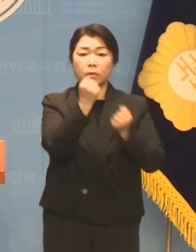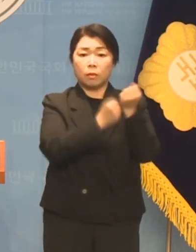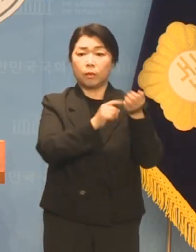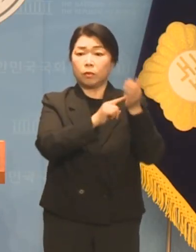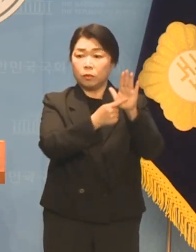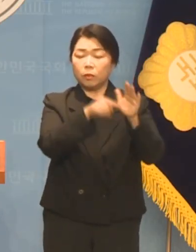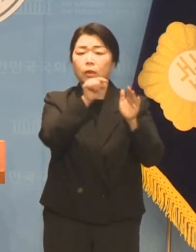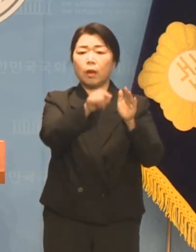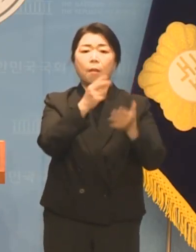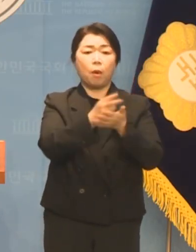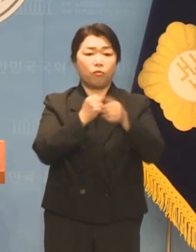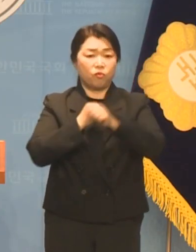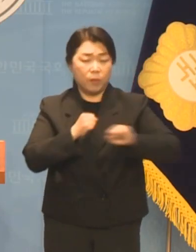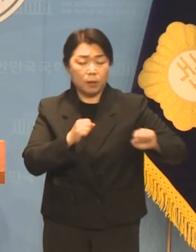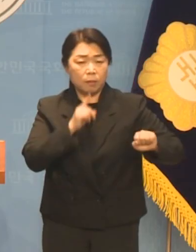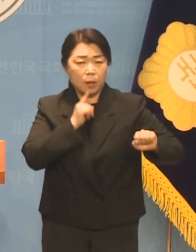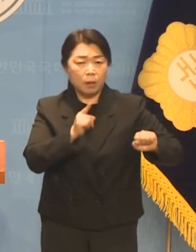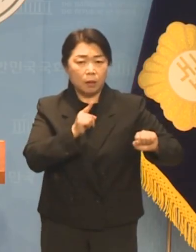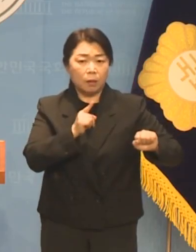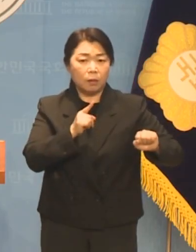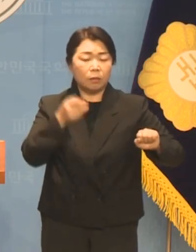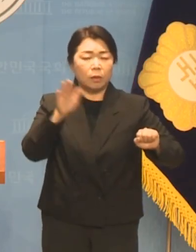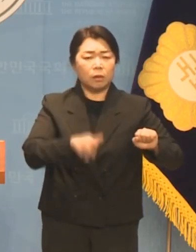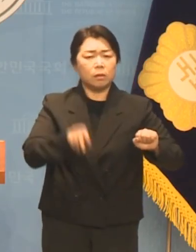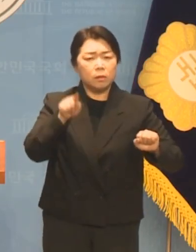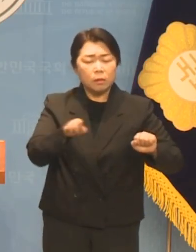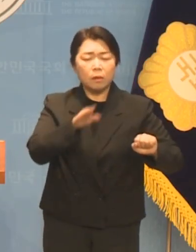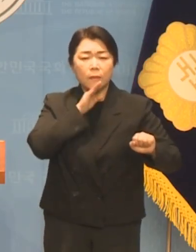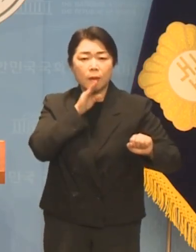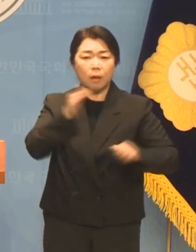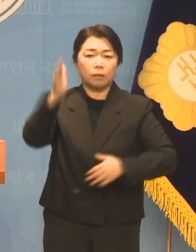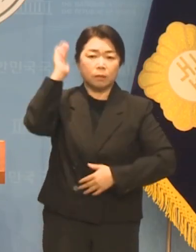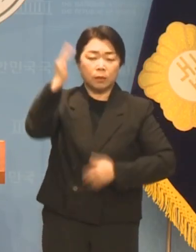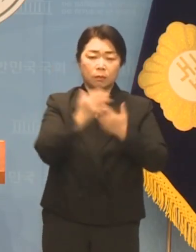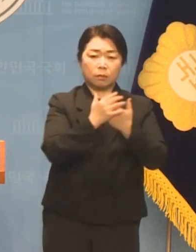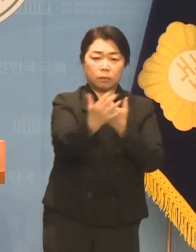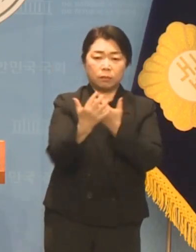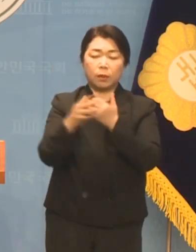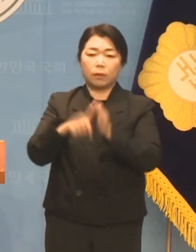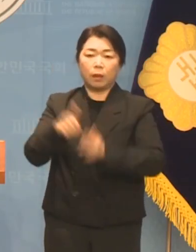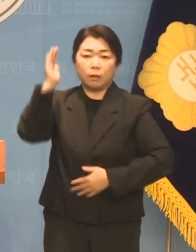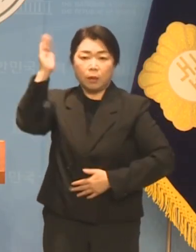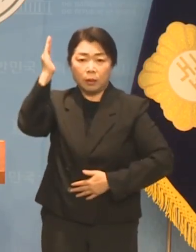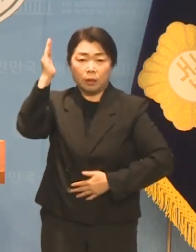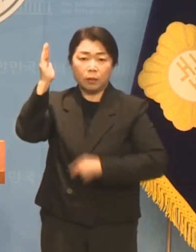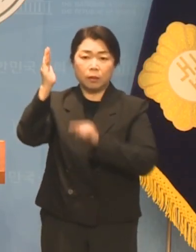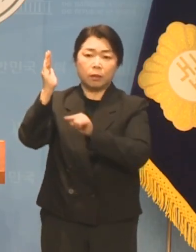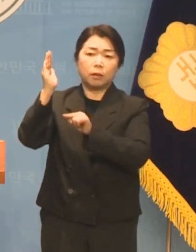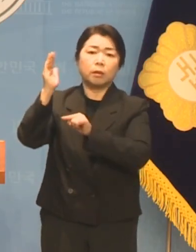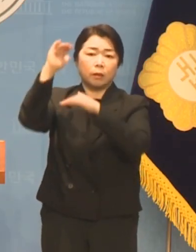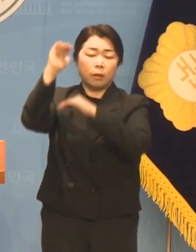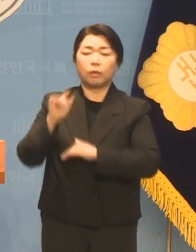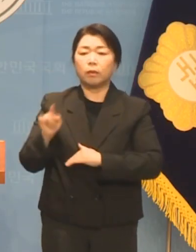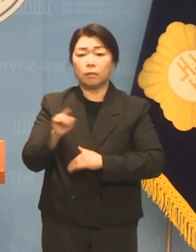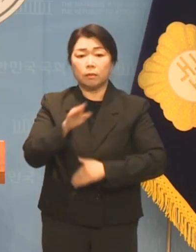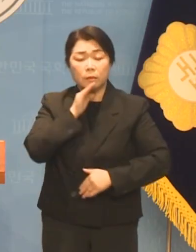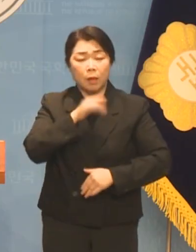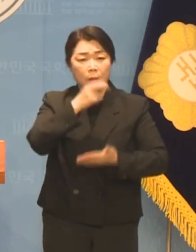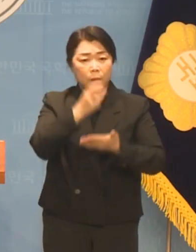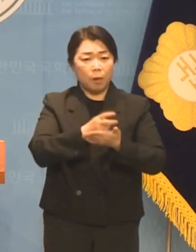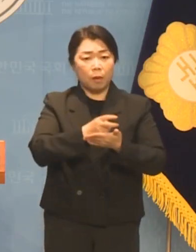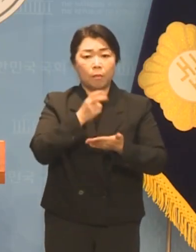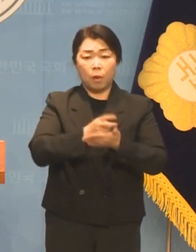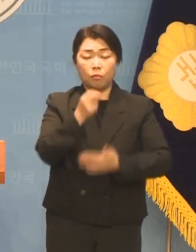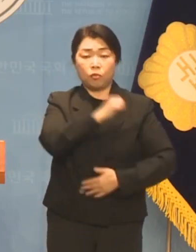문제되는 표현이 사실을 표명한 것인지 의견이나 판단을 표명한 것인지 단정하기